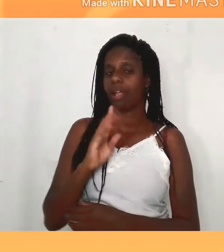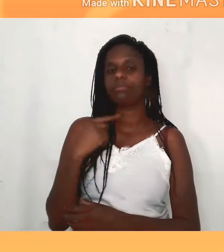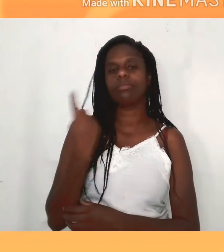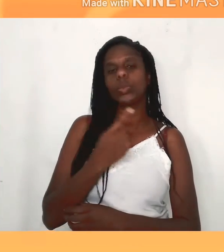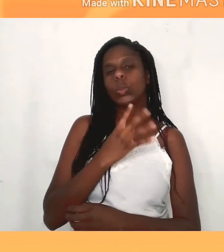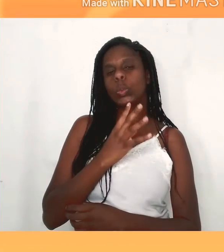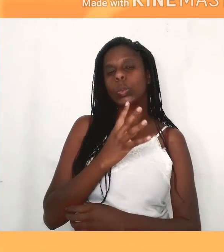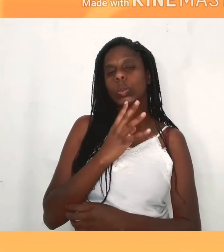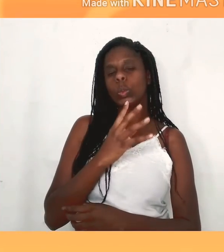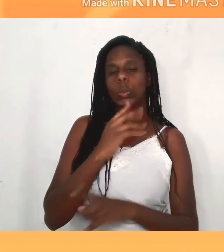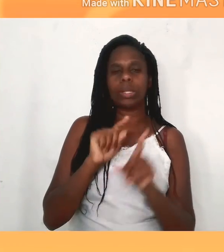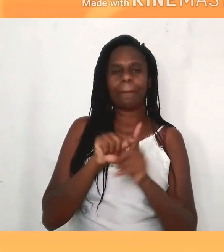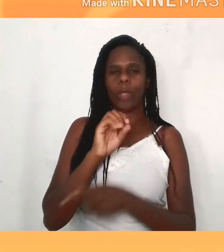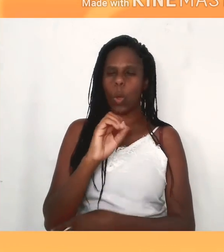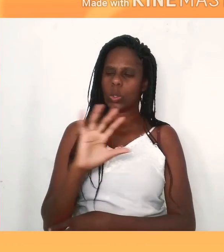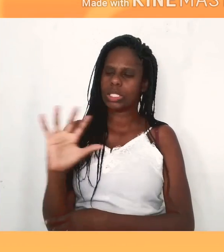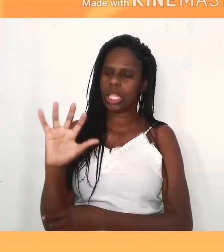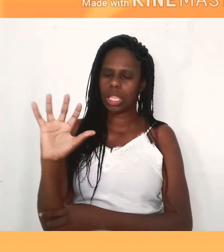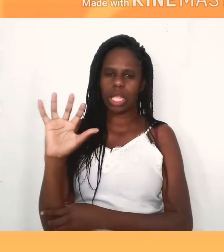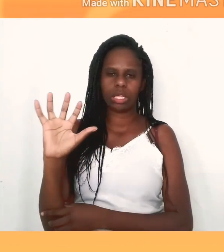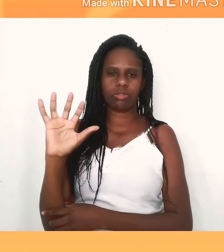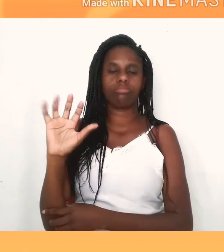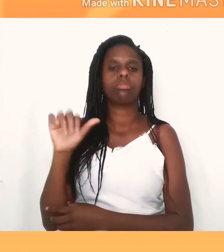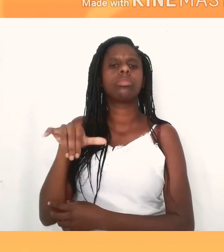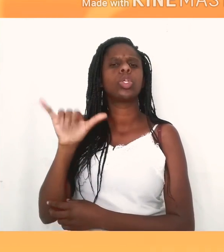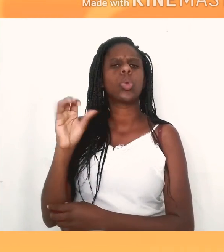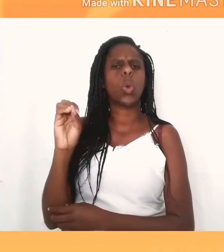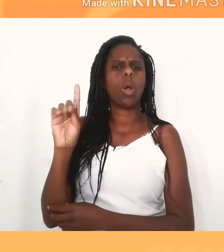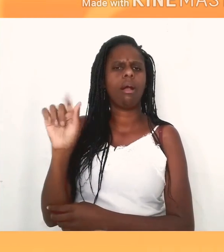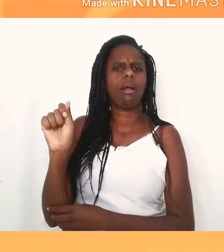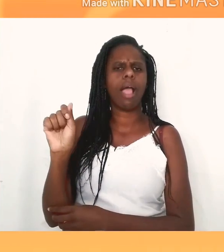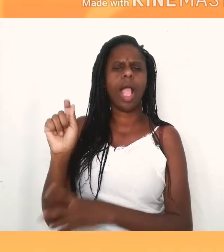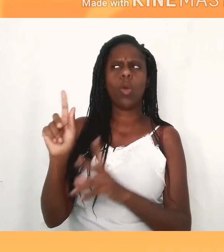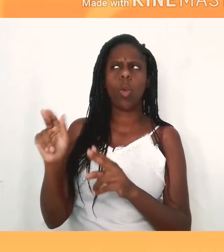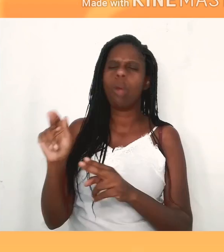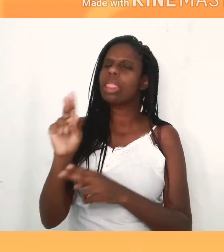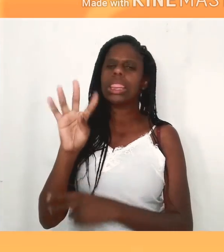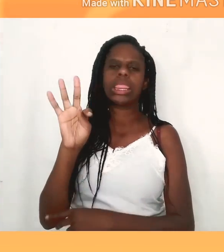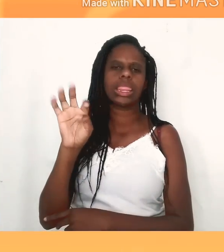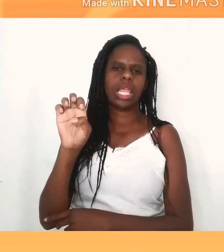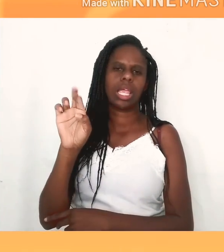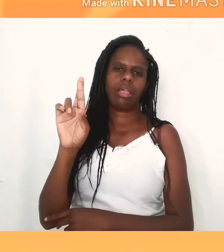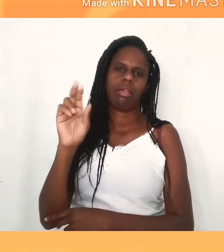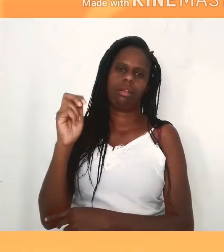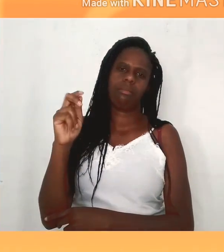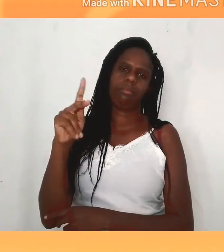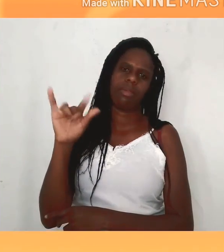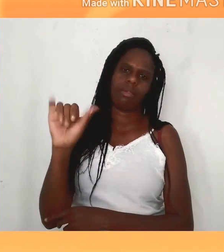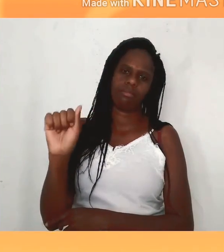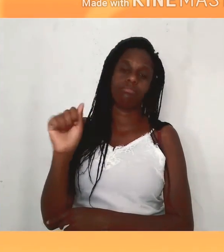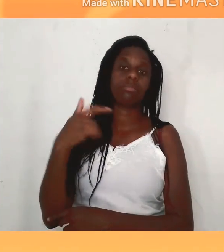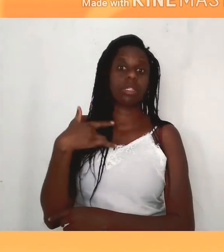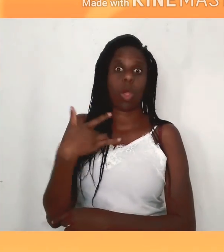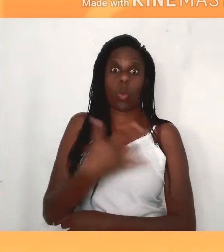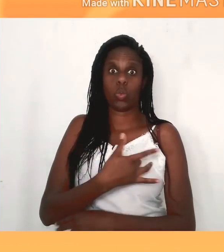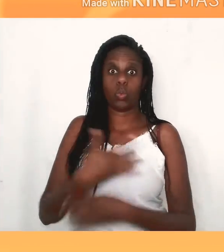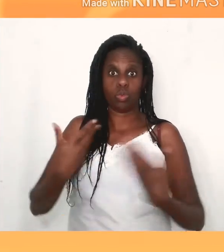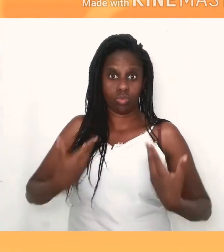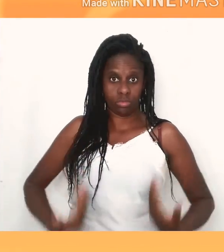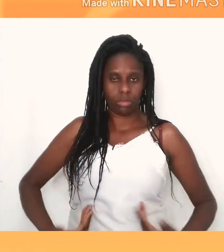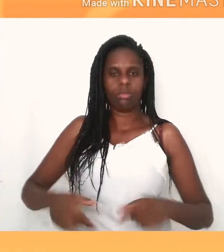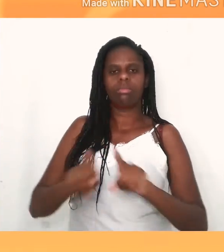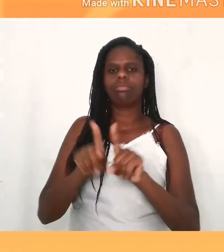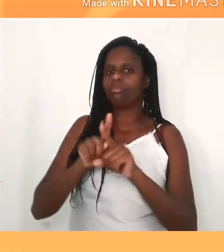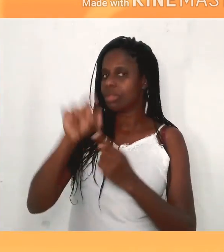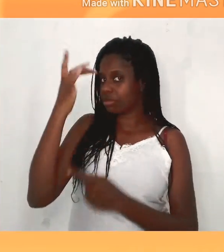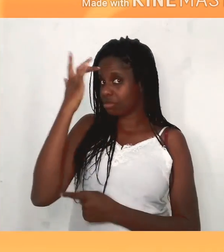conhece no Brasil e no Ocidente, de uma forma geral, o yoga vem como uma forma de terapia, uma forma de obter